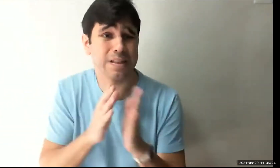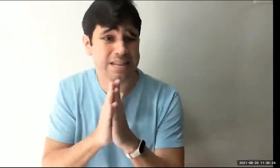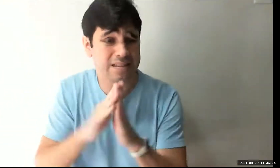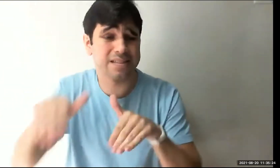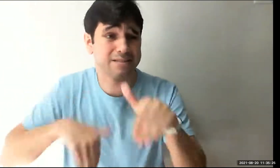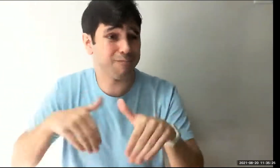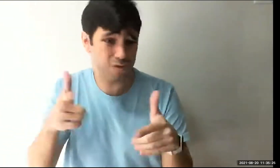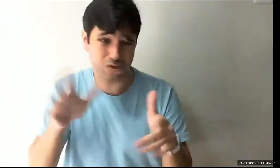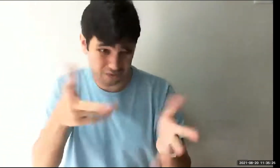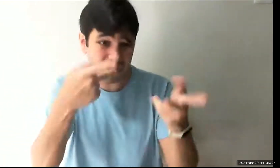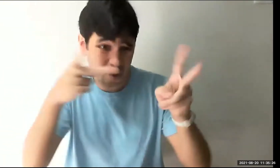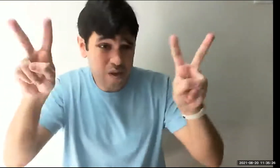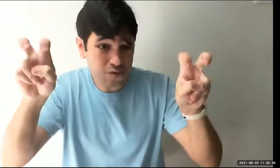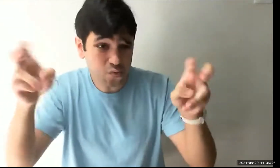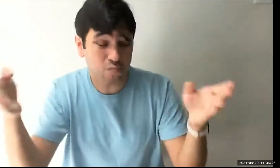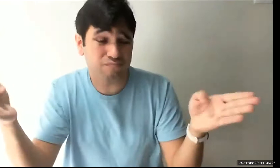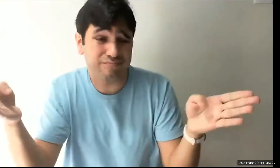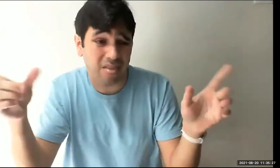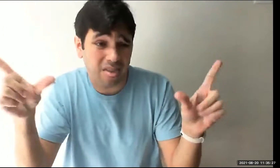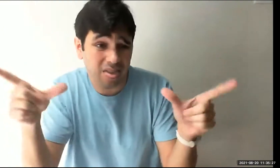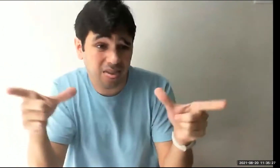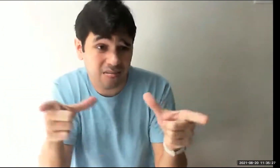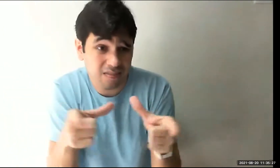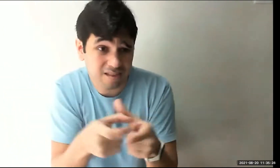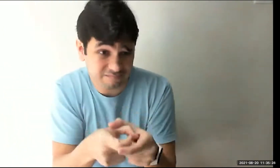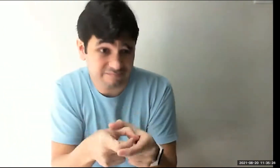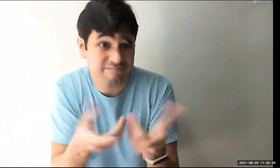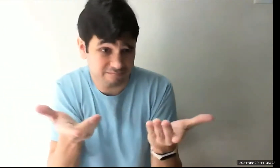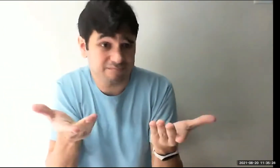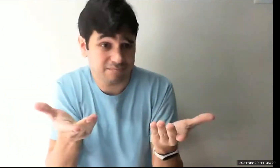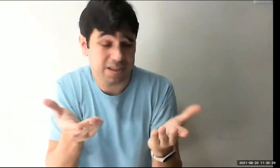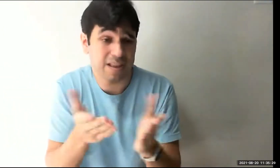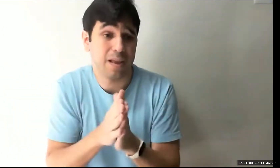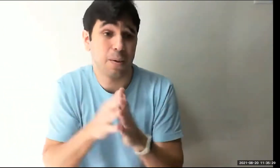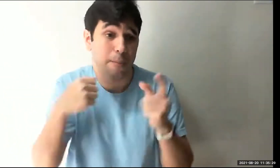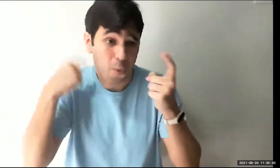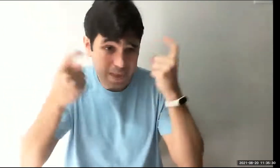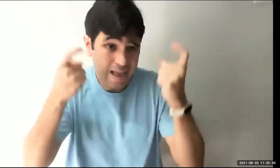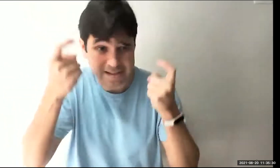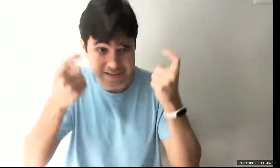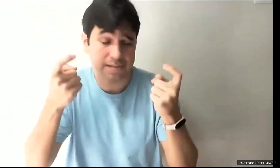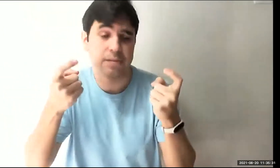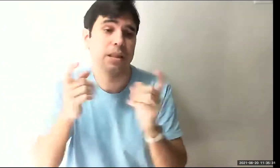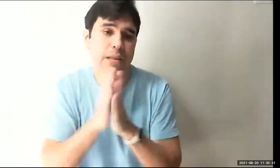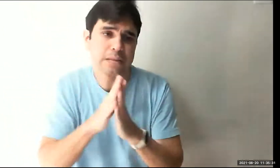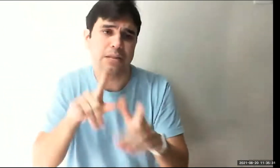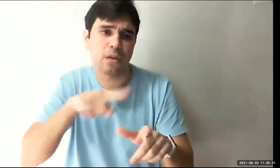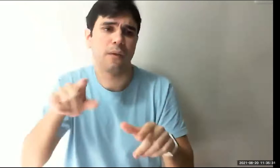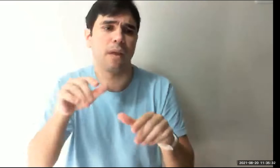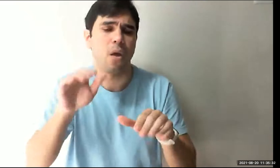Eu queria muito que vocês incentivassem o estudo a participar mais e aprender mais na natação, porque a gente viu a quantidade de estudo diminuiu